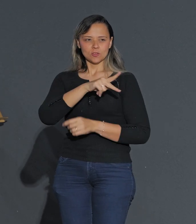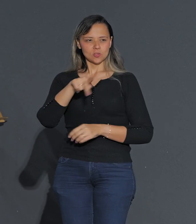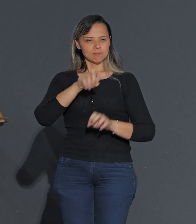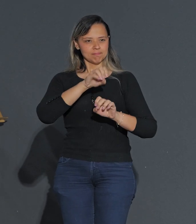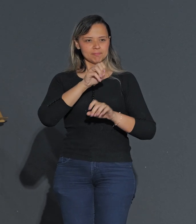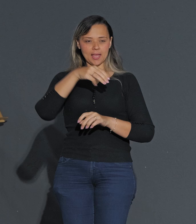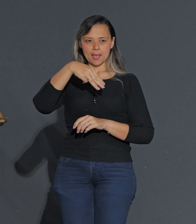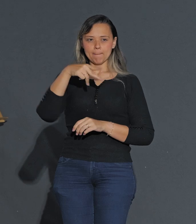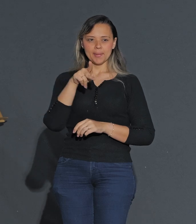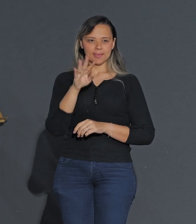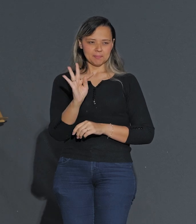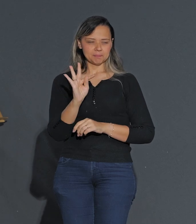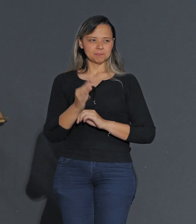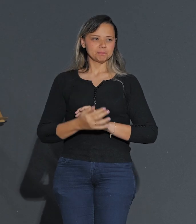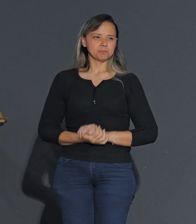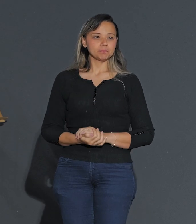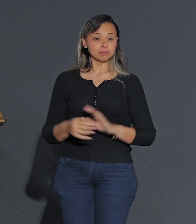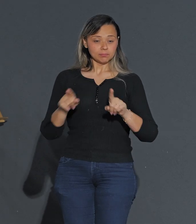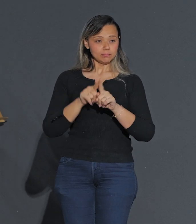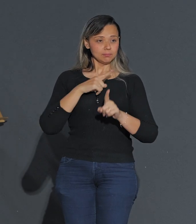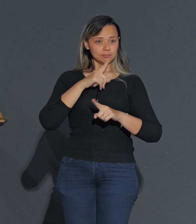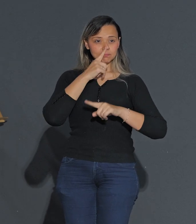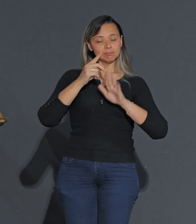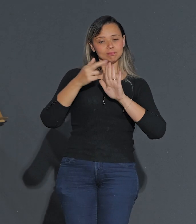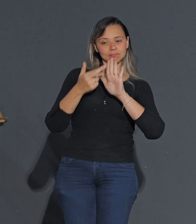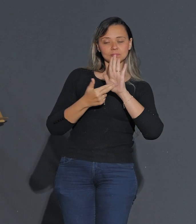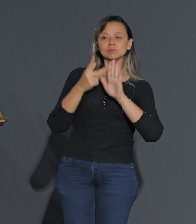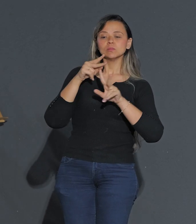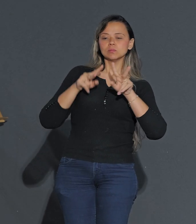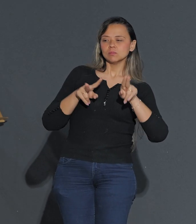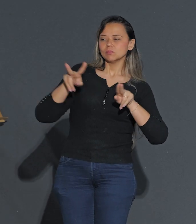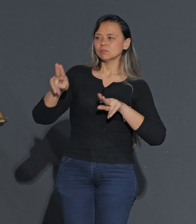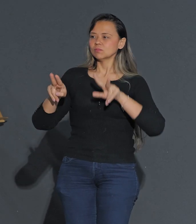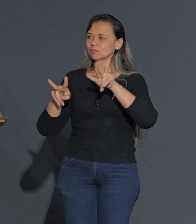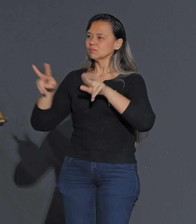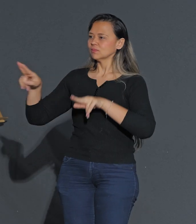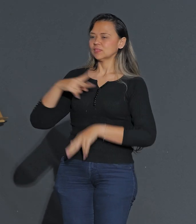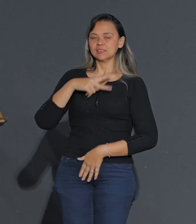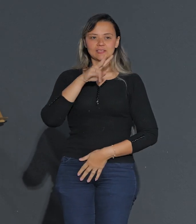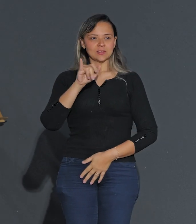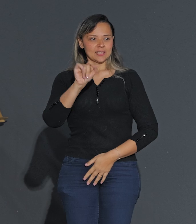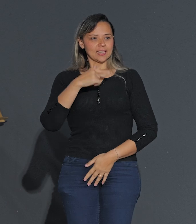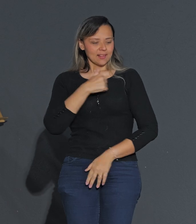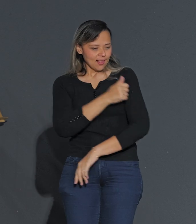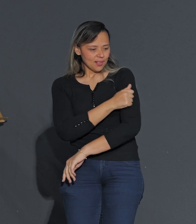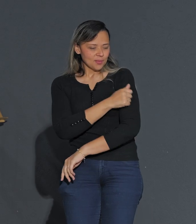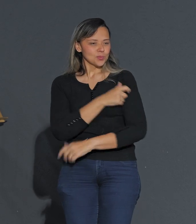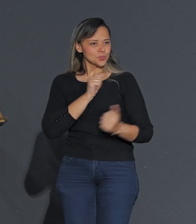do MPT. E teremos uma série aqui, na verdade, de duetos, né, entre eu e meus